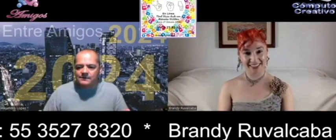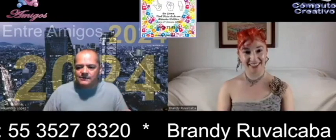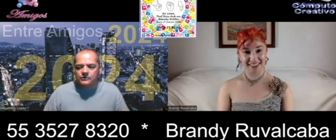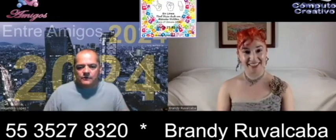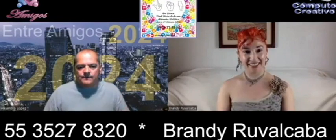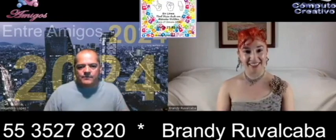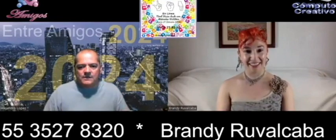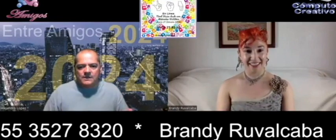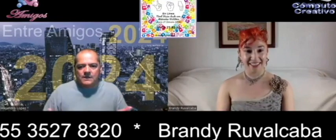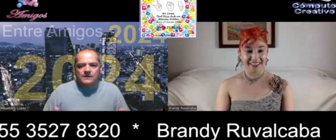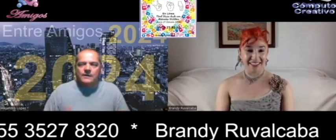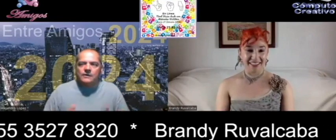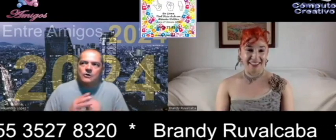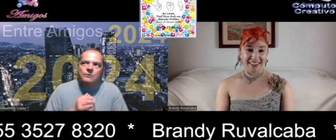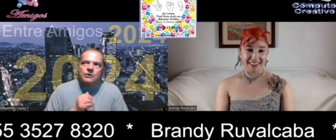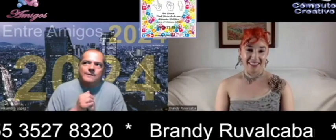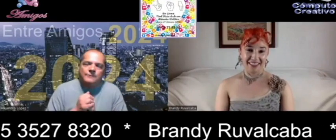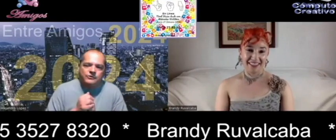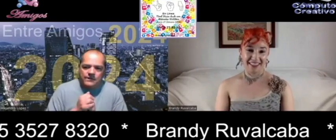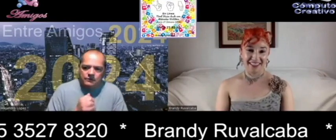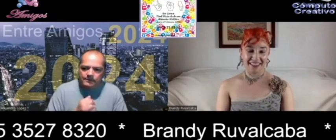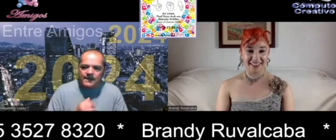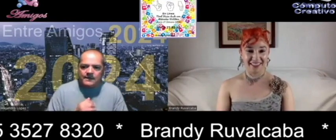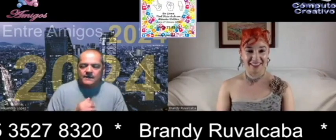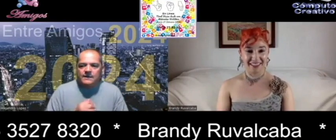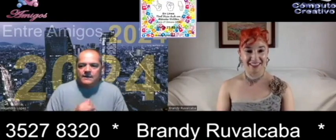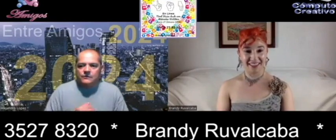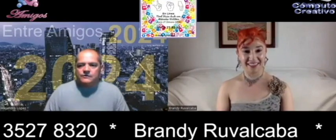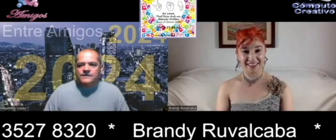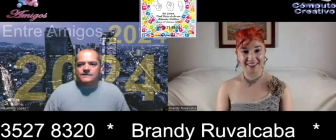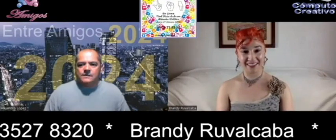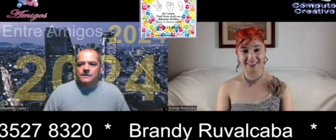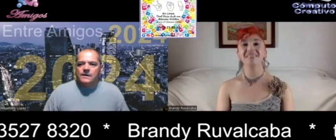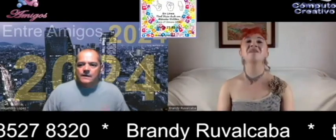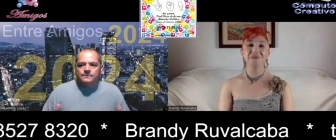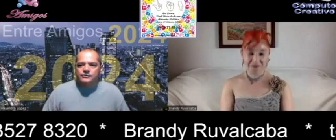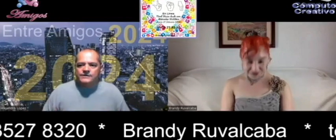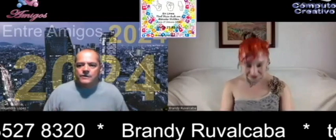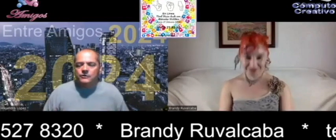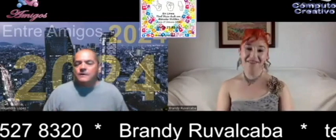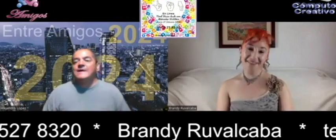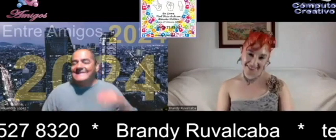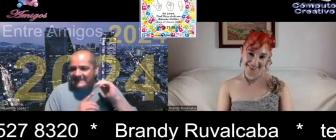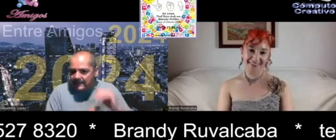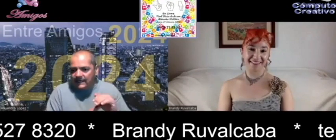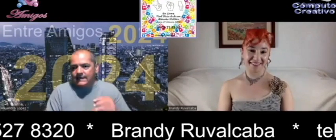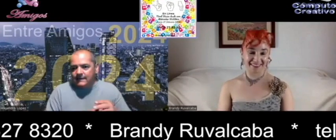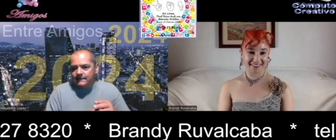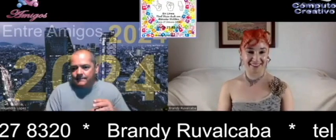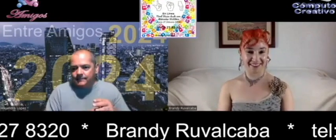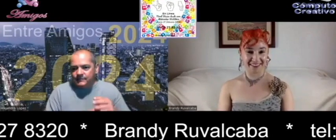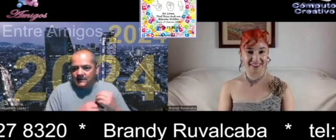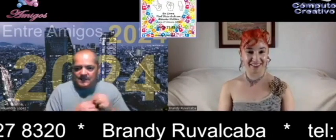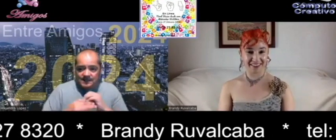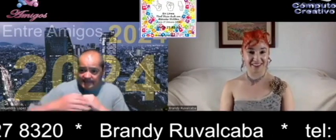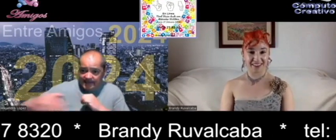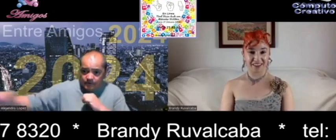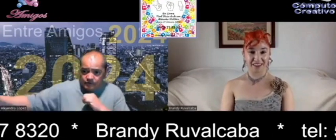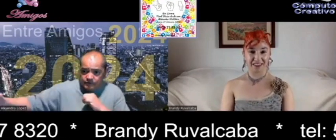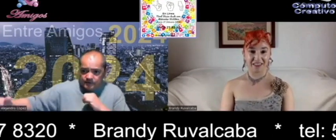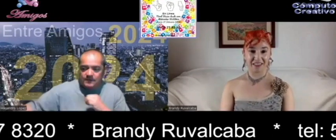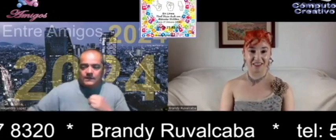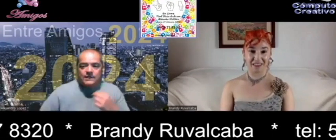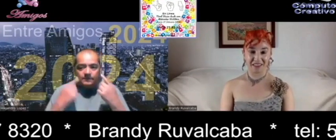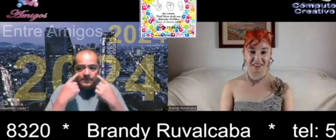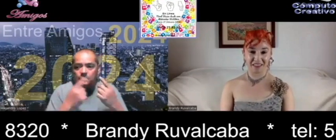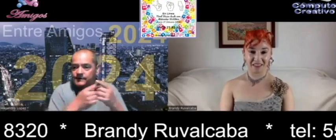la Ajá, televisión, dijeron, ¿cómo la vamos a nombrar? Entonces, le pusieron tele, que es de